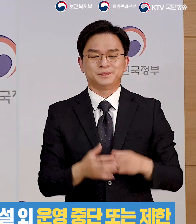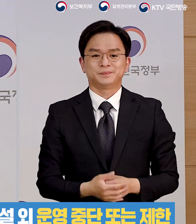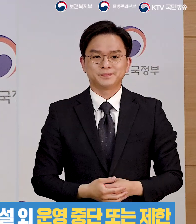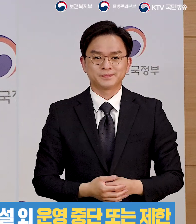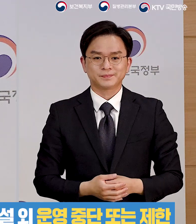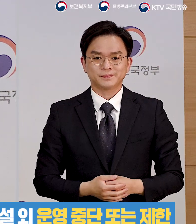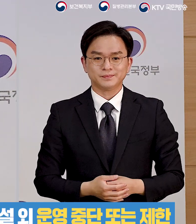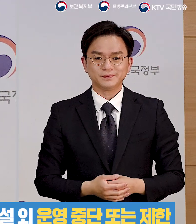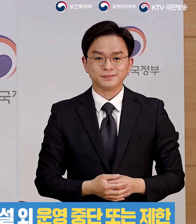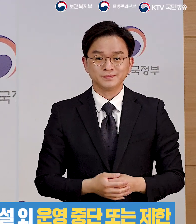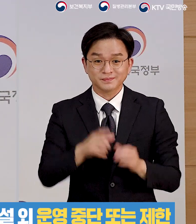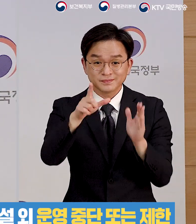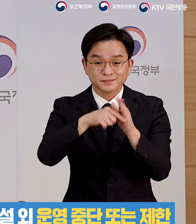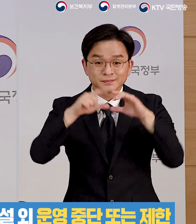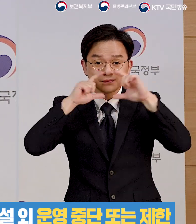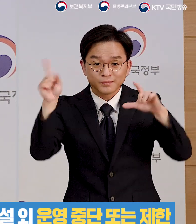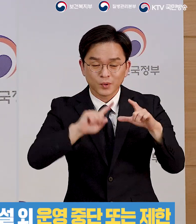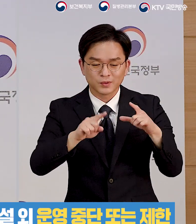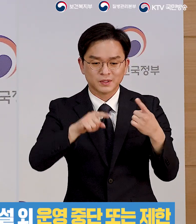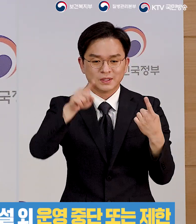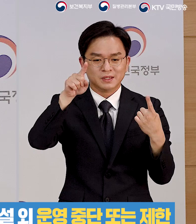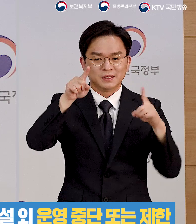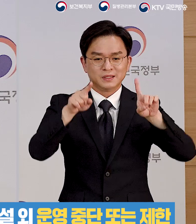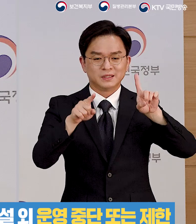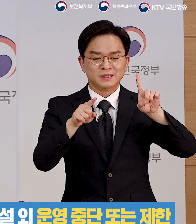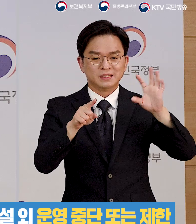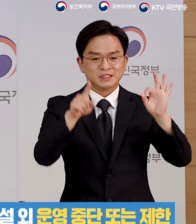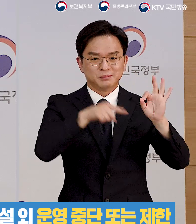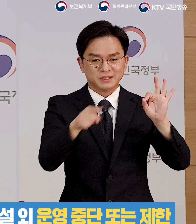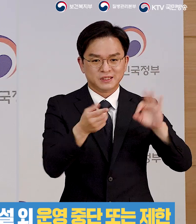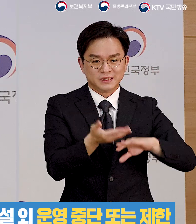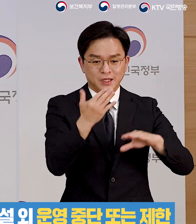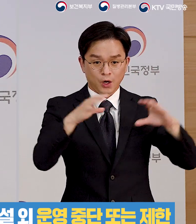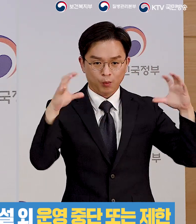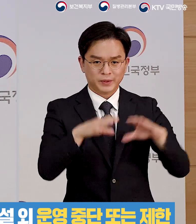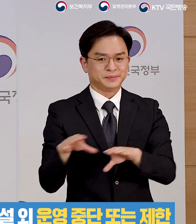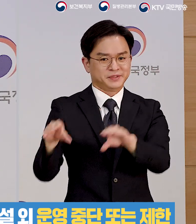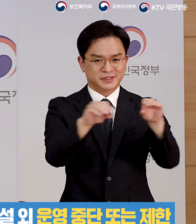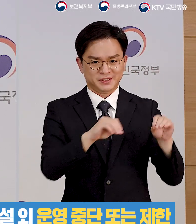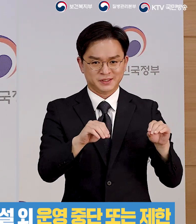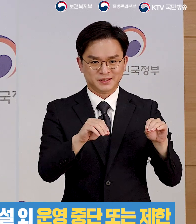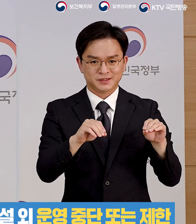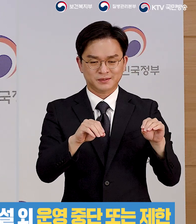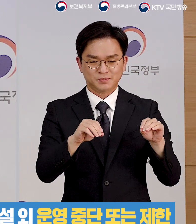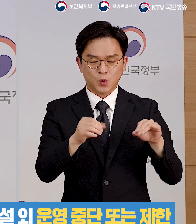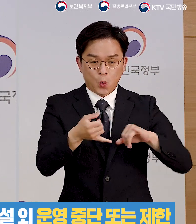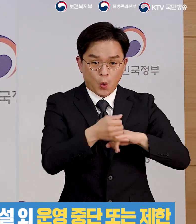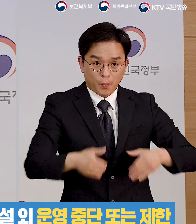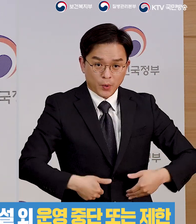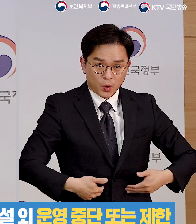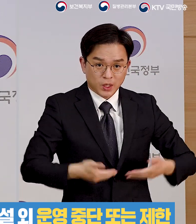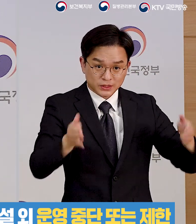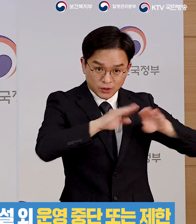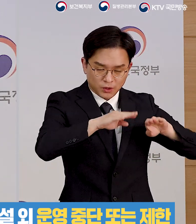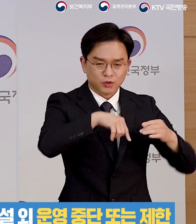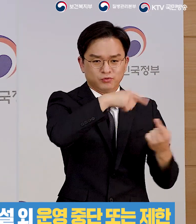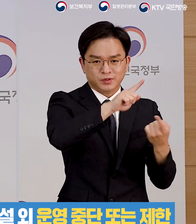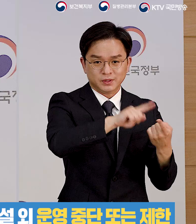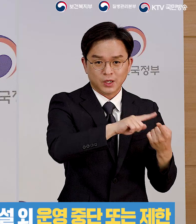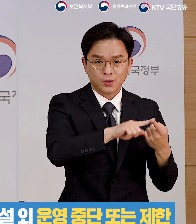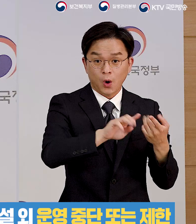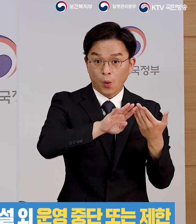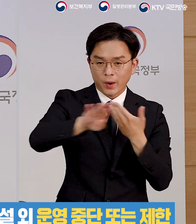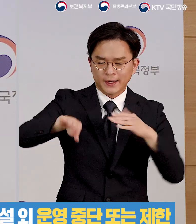필수적인 사회경제활동 외에 10인 이상이 모이는 모든 모임과 행사가 금지되며 필수시설